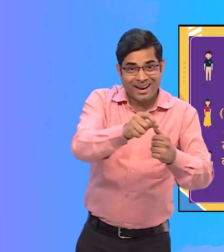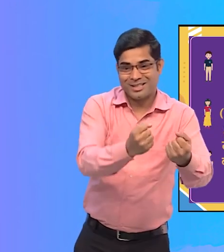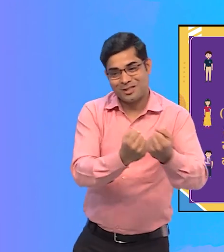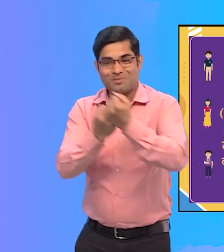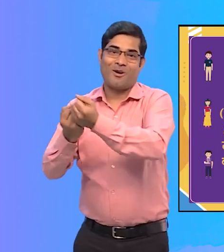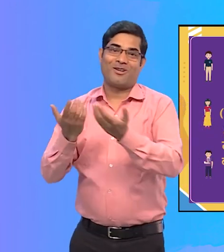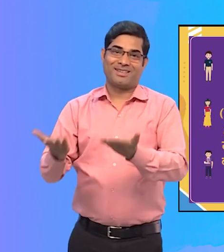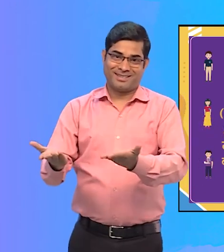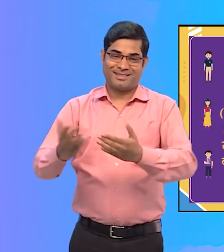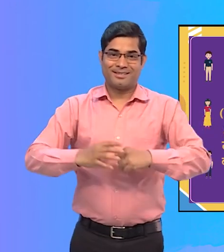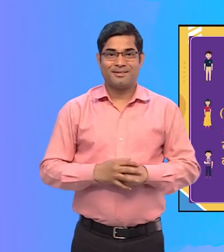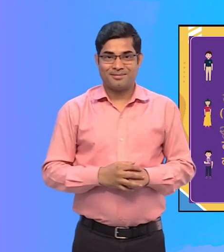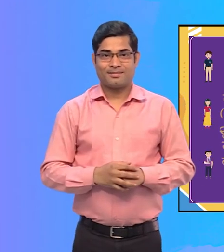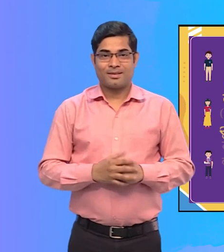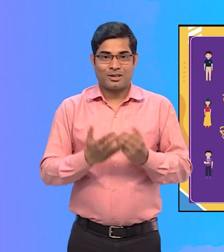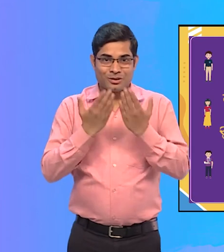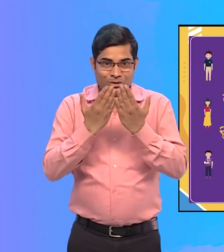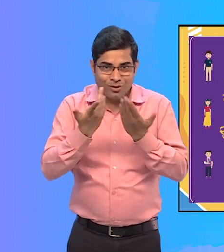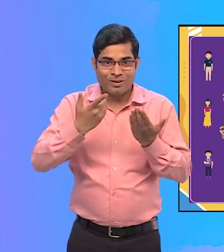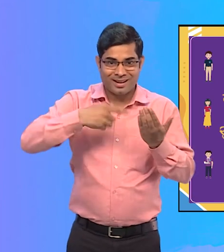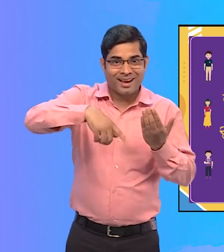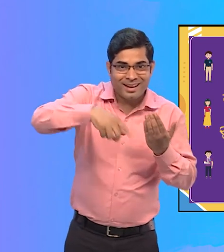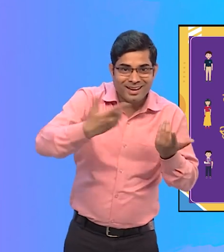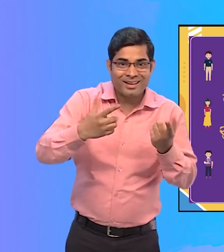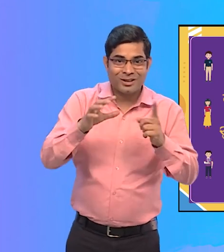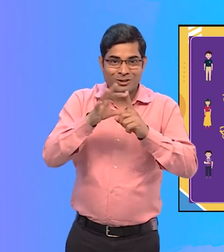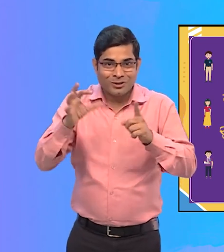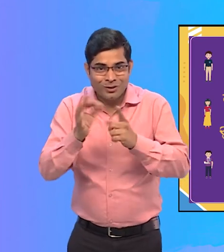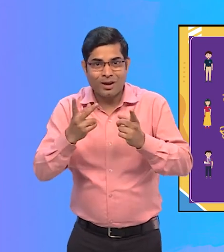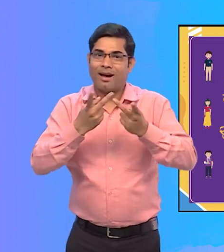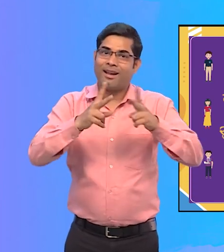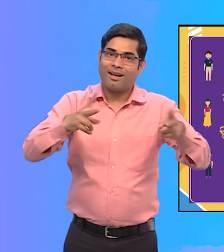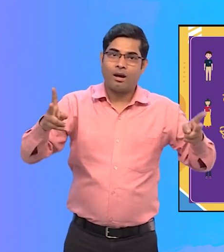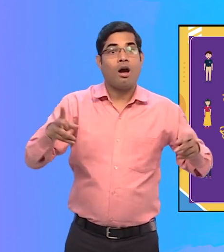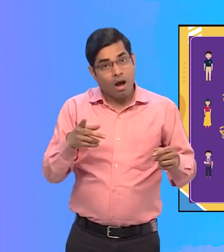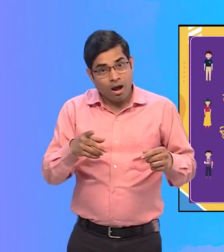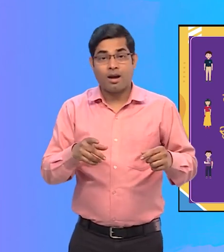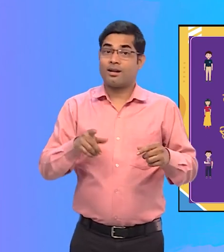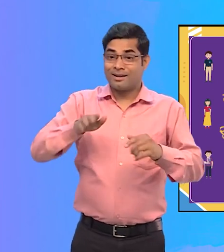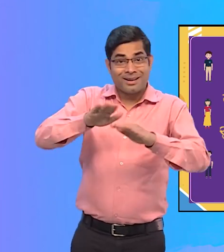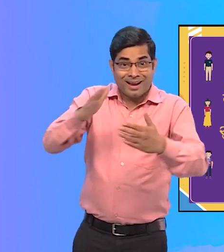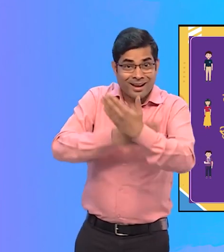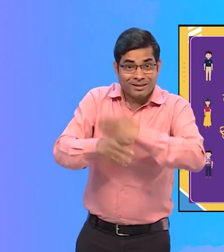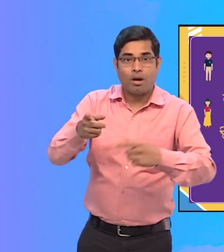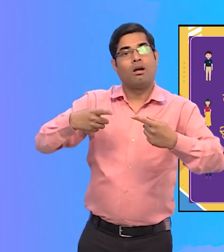करती हैं कि उनके शिक्षक महोदय ने एक दिशा निर्देश पत्र भी लिया